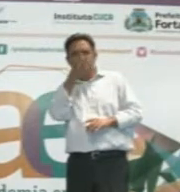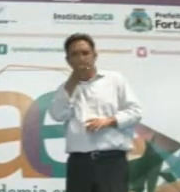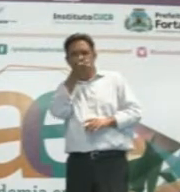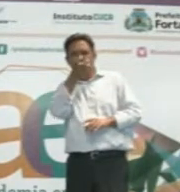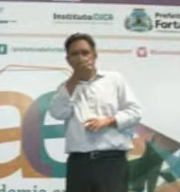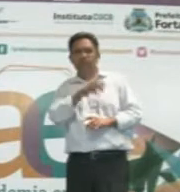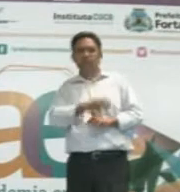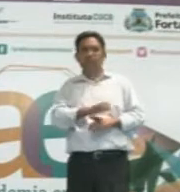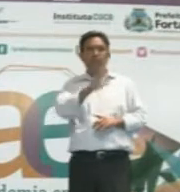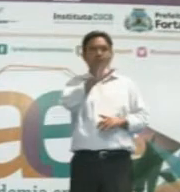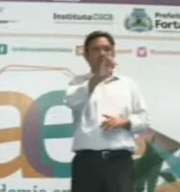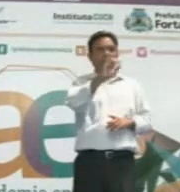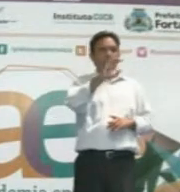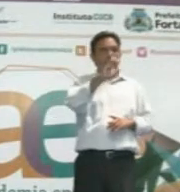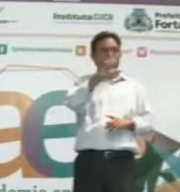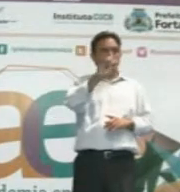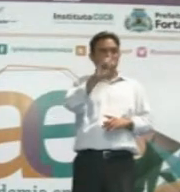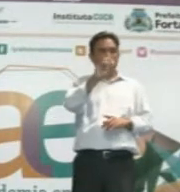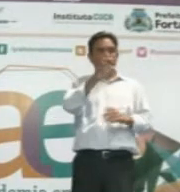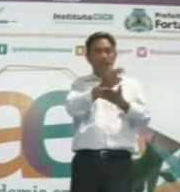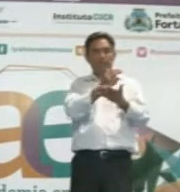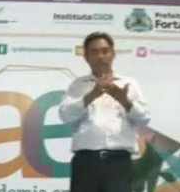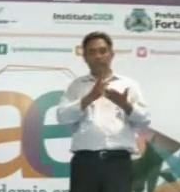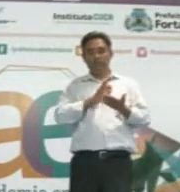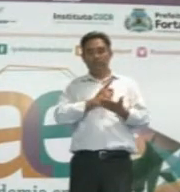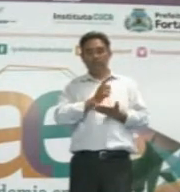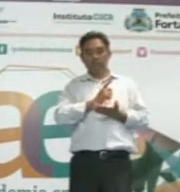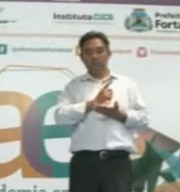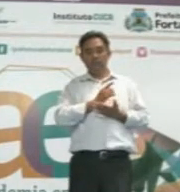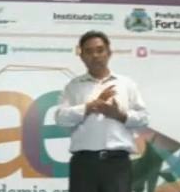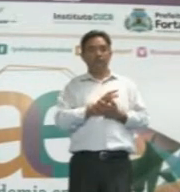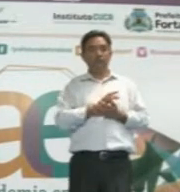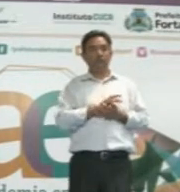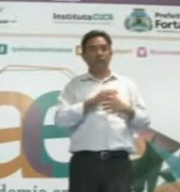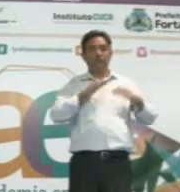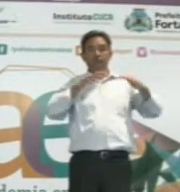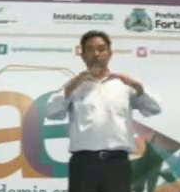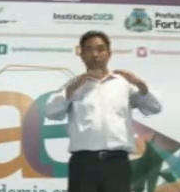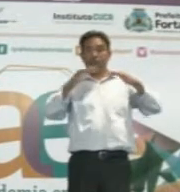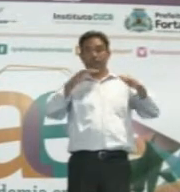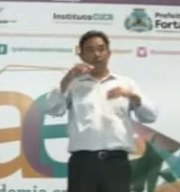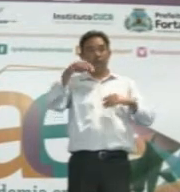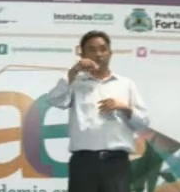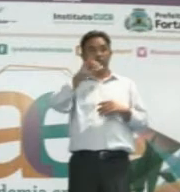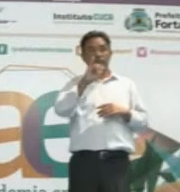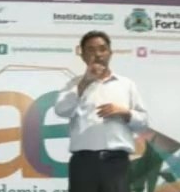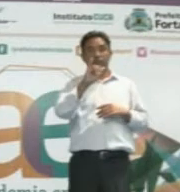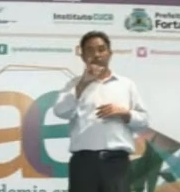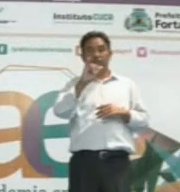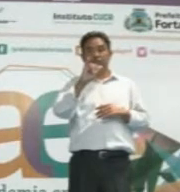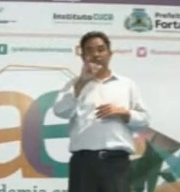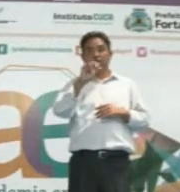O ciclo representado na figura seguinte reflete a dinâmica dos nutrientes em um